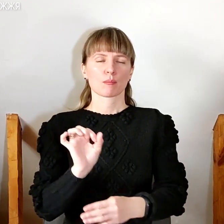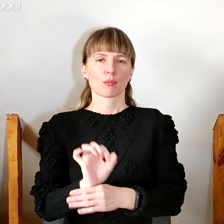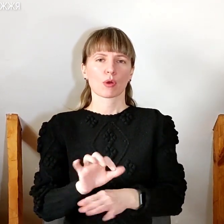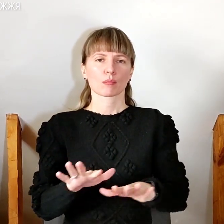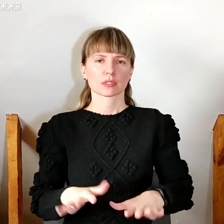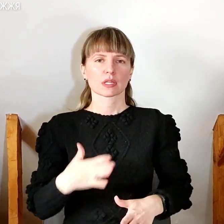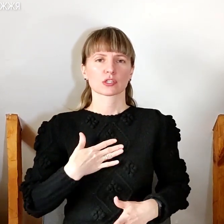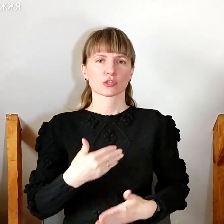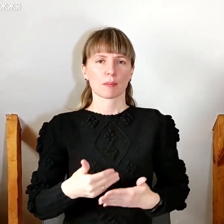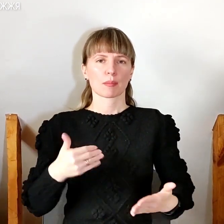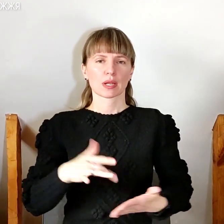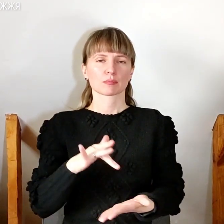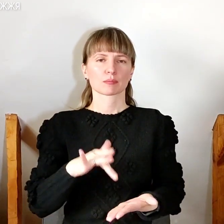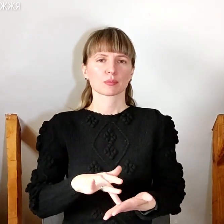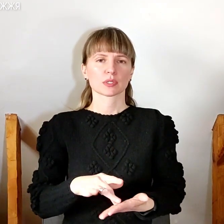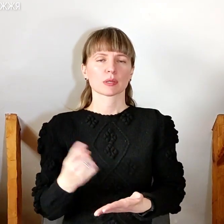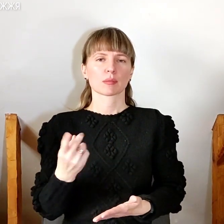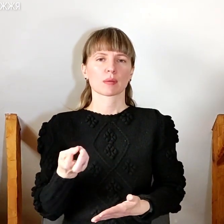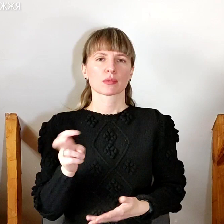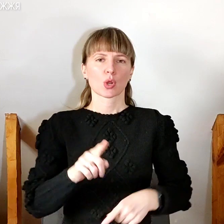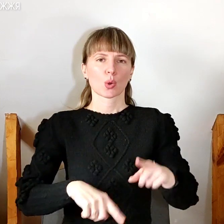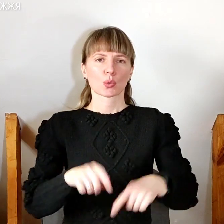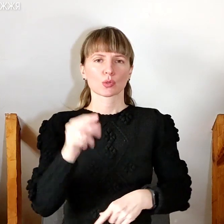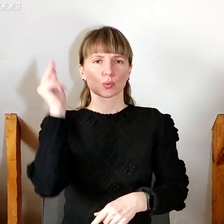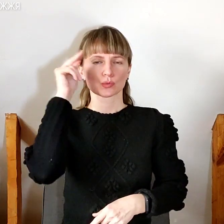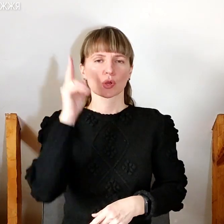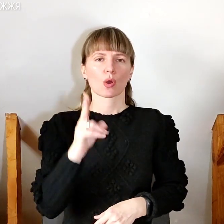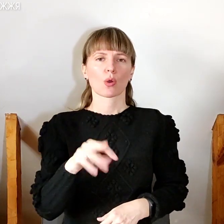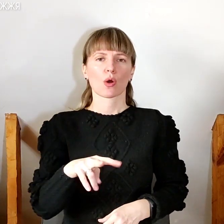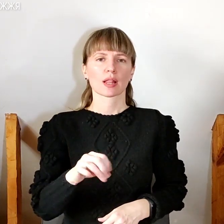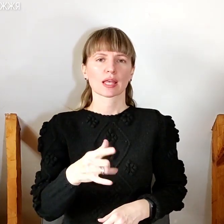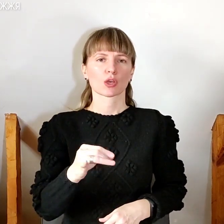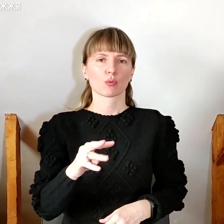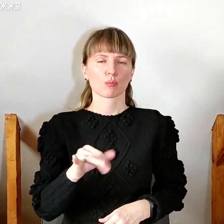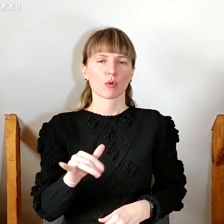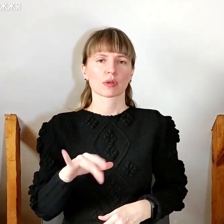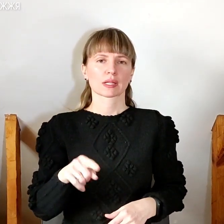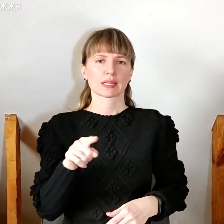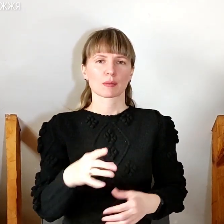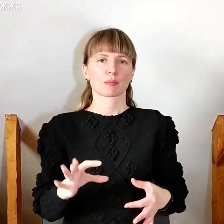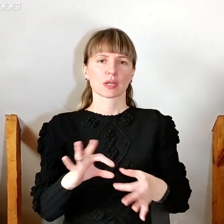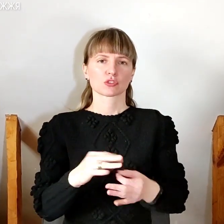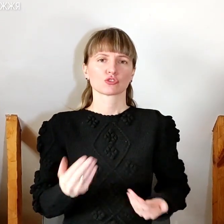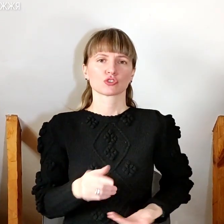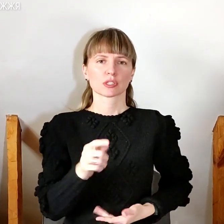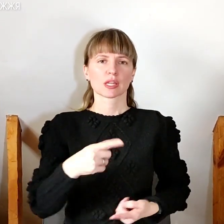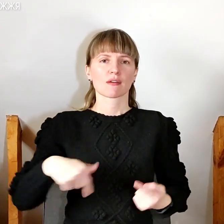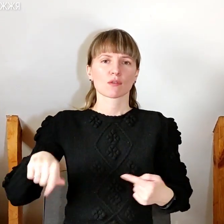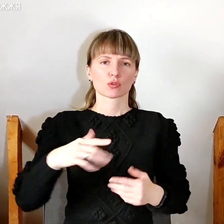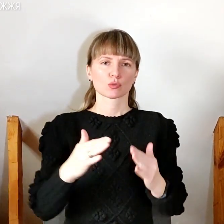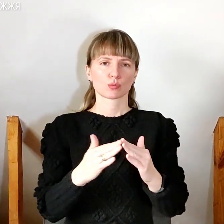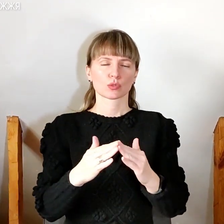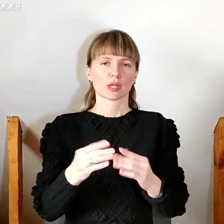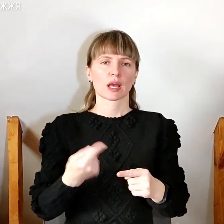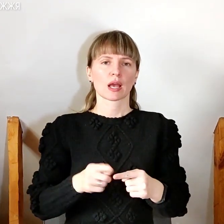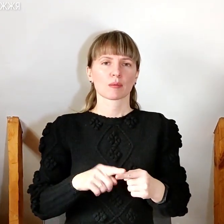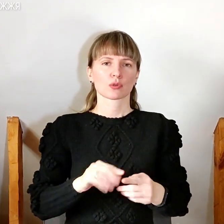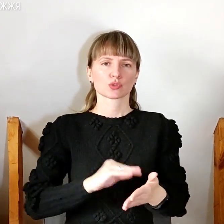передмістя. Першими відгукнулись батьки та учні колегіуму. Згодом до них приєднали жителі навколишніх будинків. Про це все журналіст